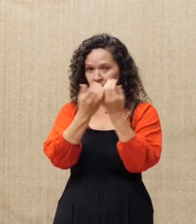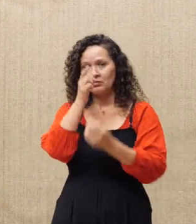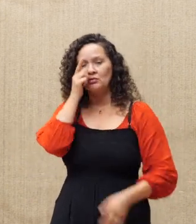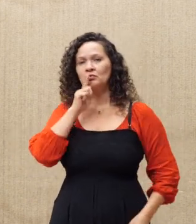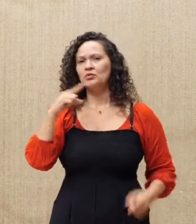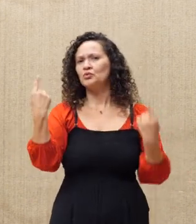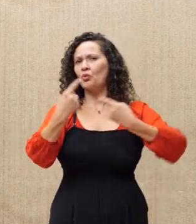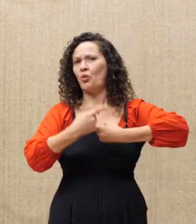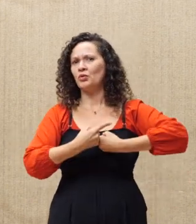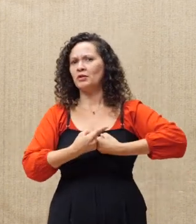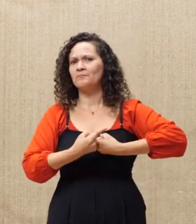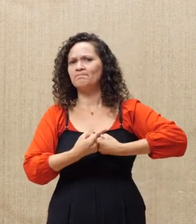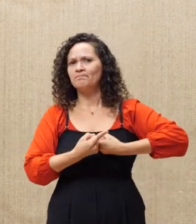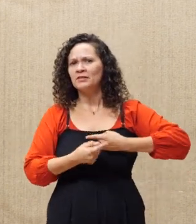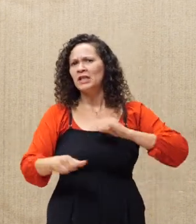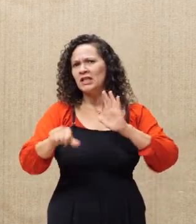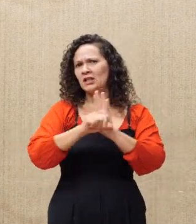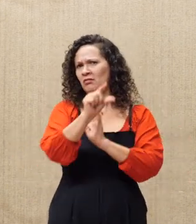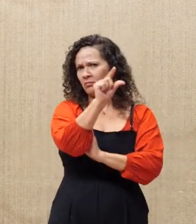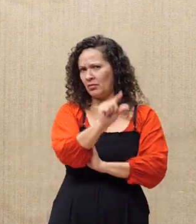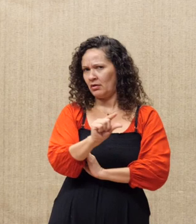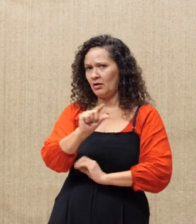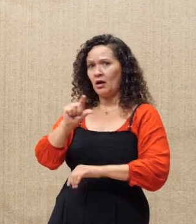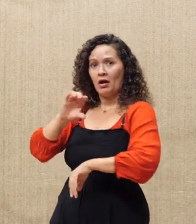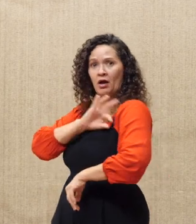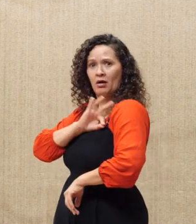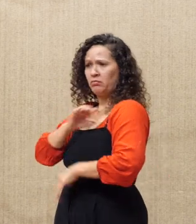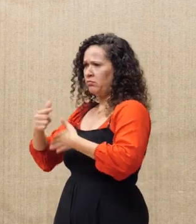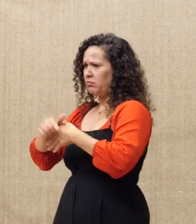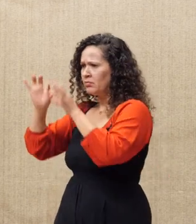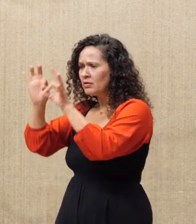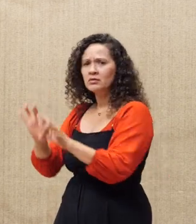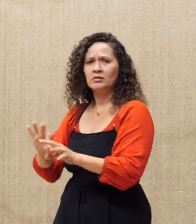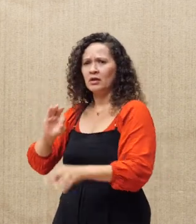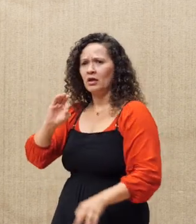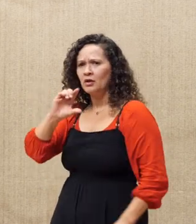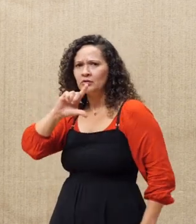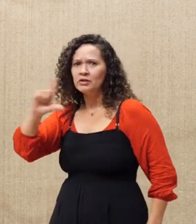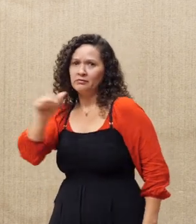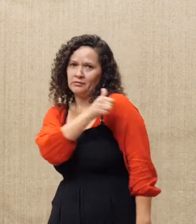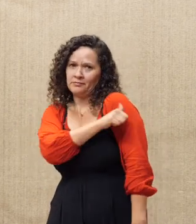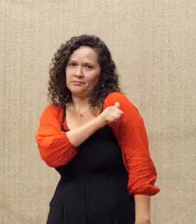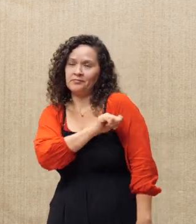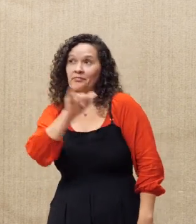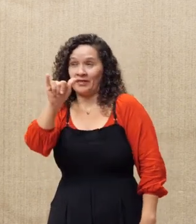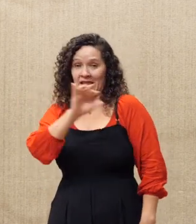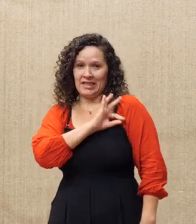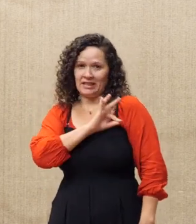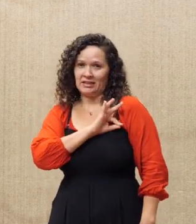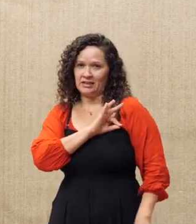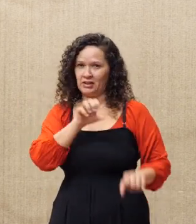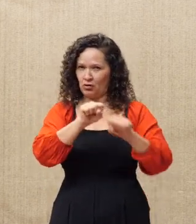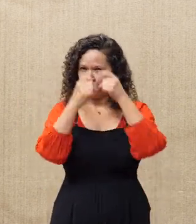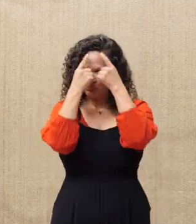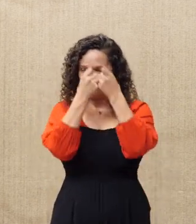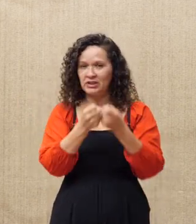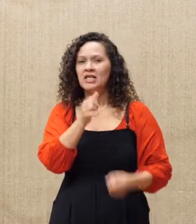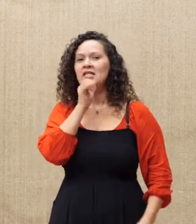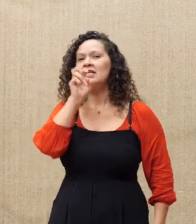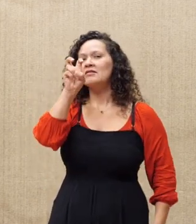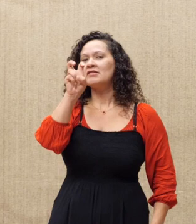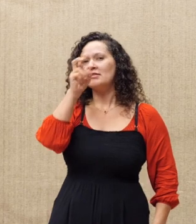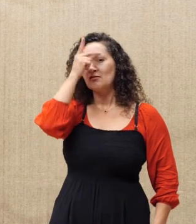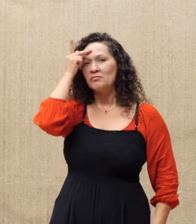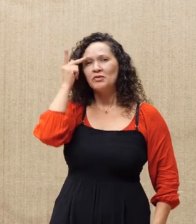poder combater os pequenos delitos, para deixar a Polícia Civil fazer o papel dela. No Rio de Janeiro, na Delegacia de Homicídios, tem equipe de 5